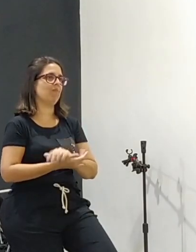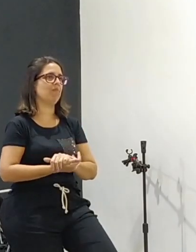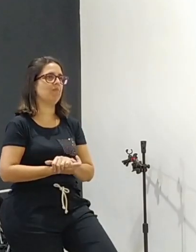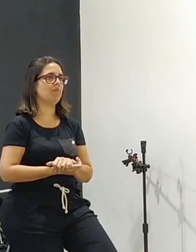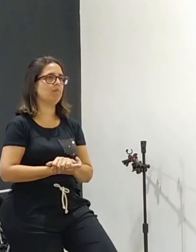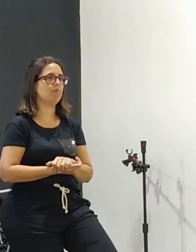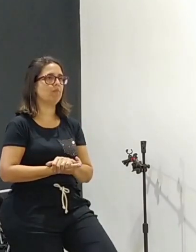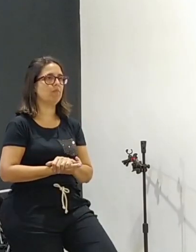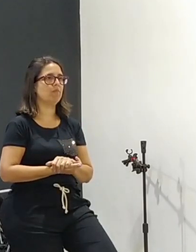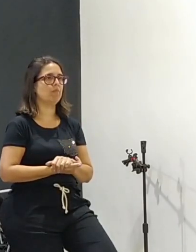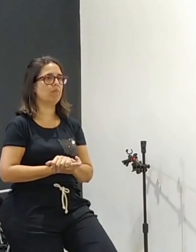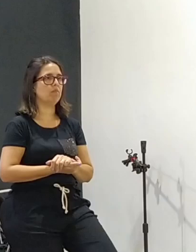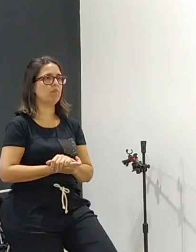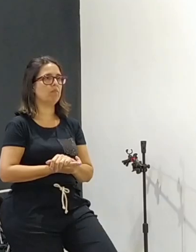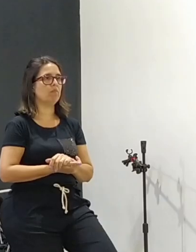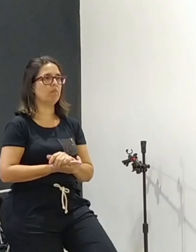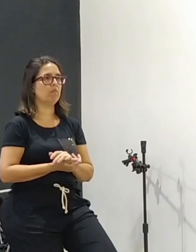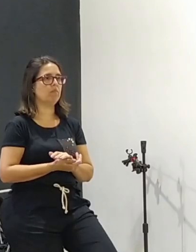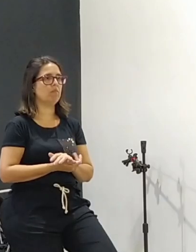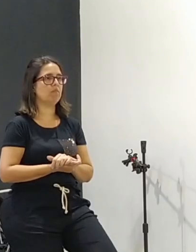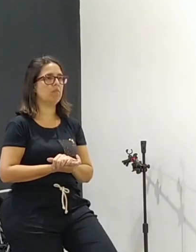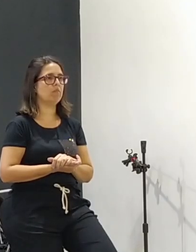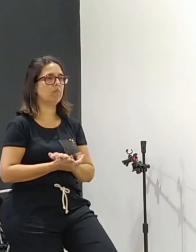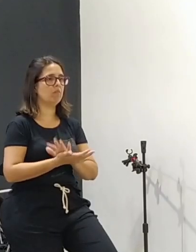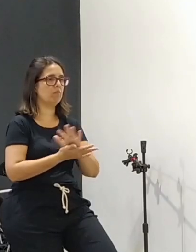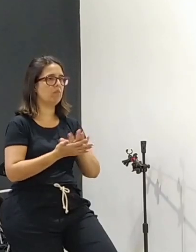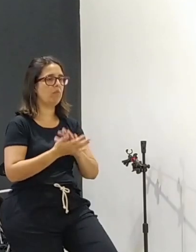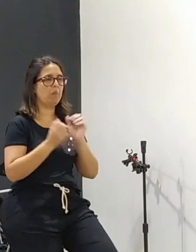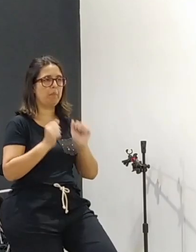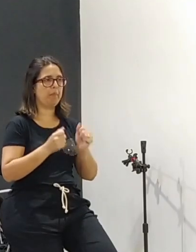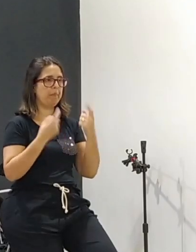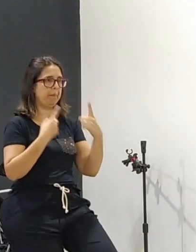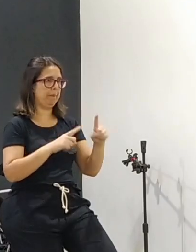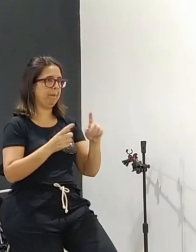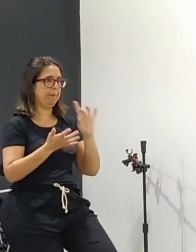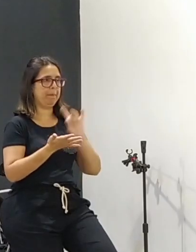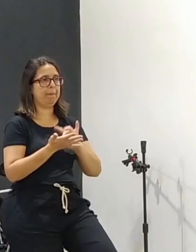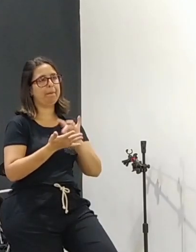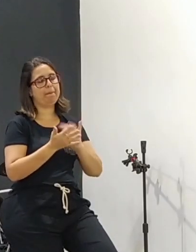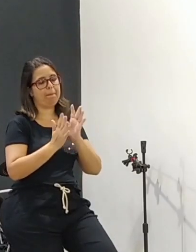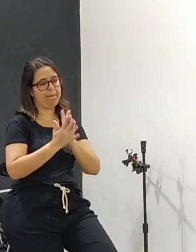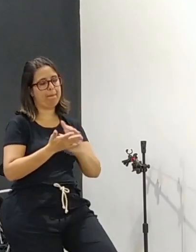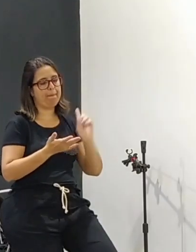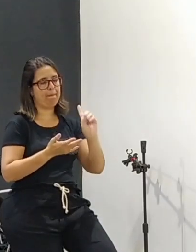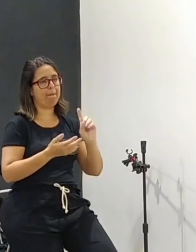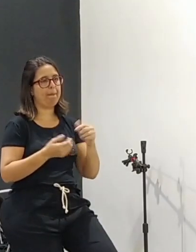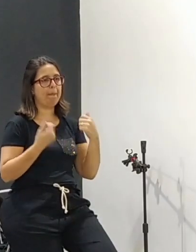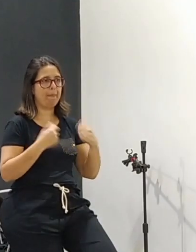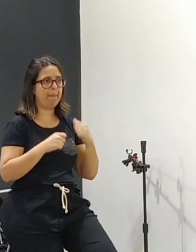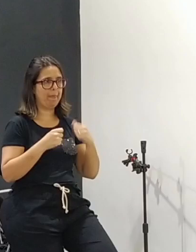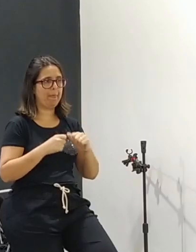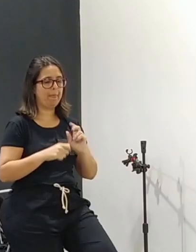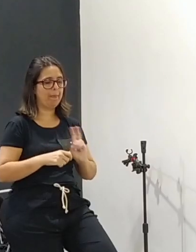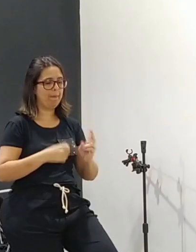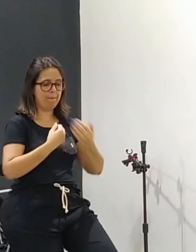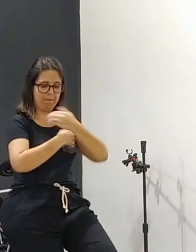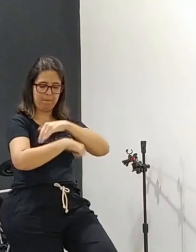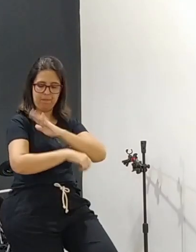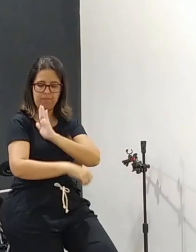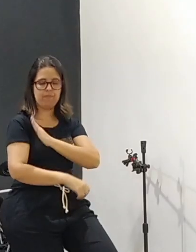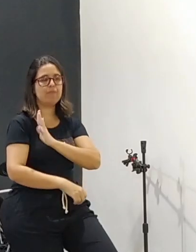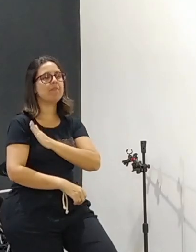Amém? Nada pode contra a verdade. Então, a verdade de Deus, ela é poderosa e ela tem que estar presente no nosso